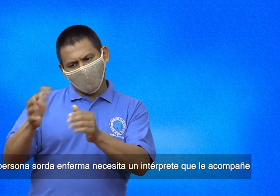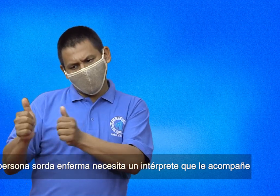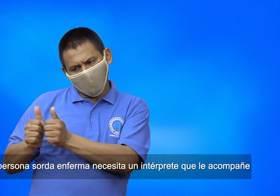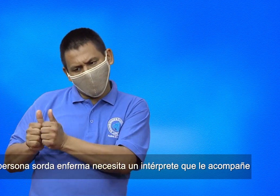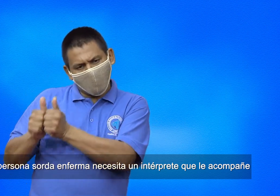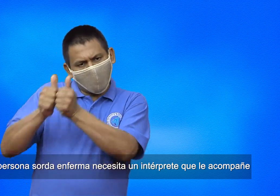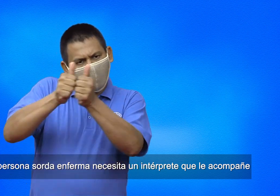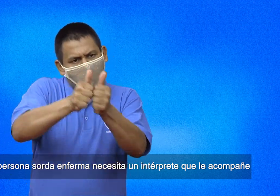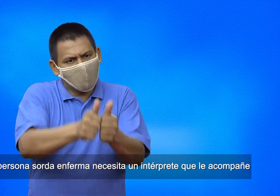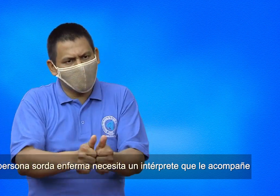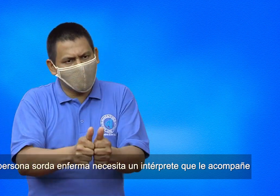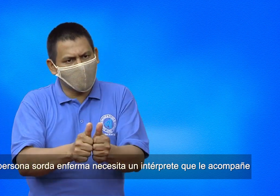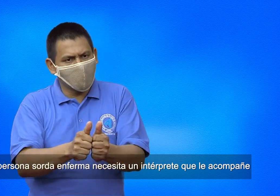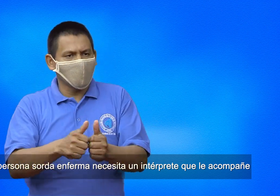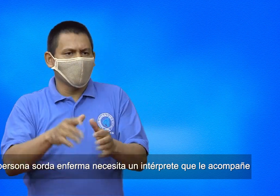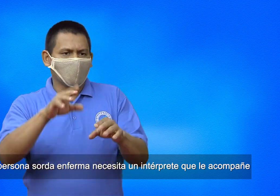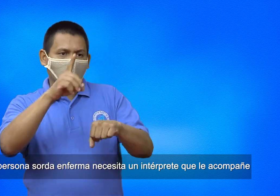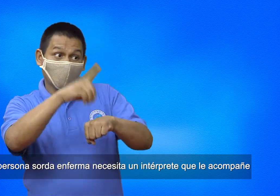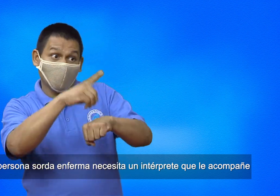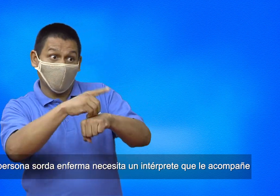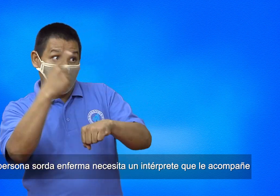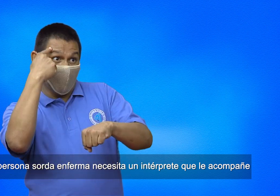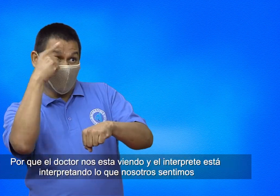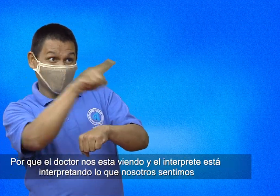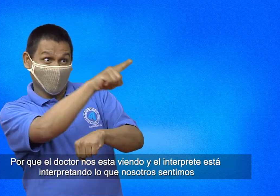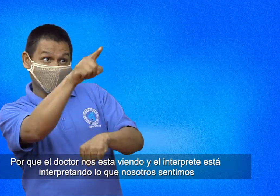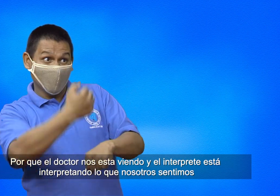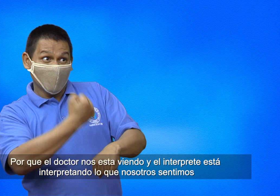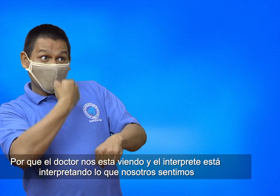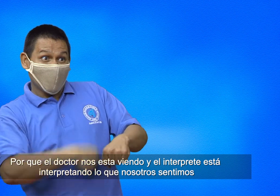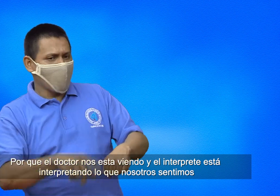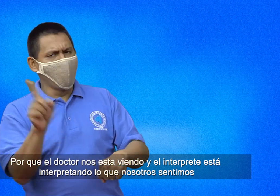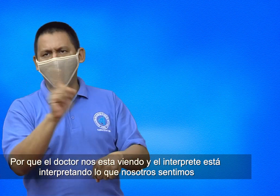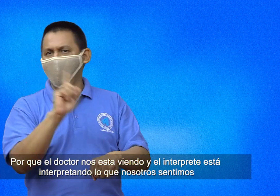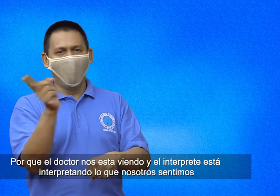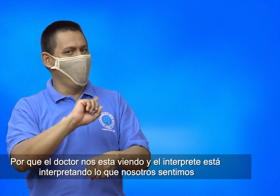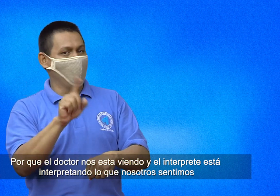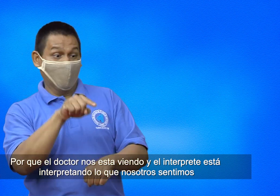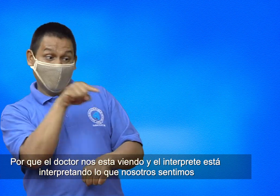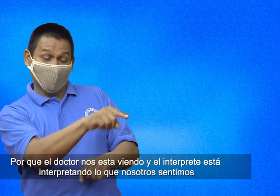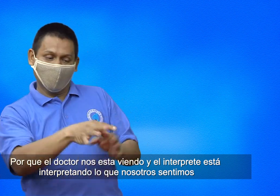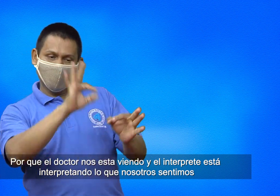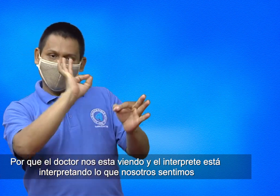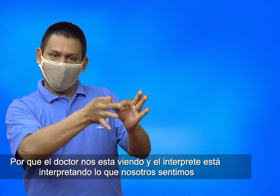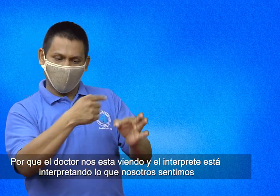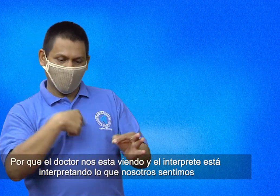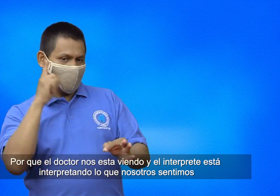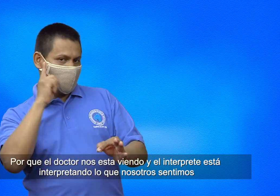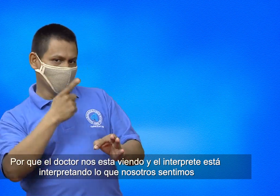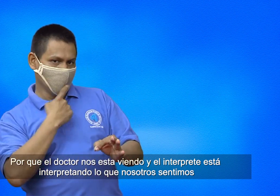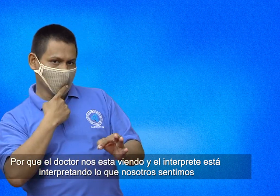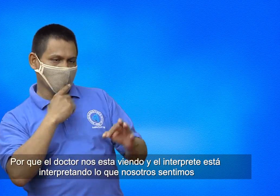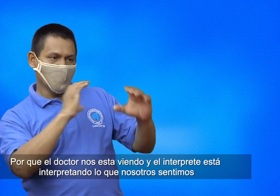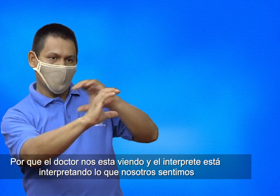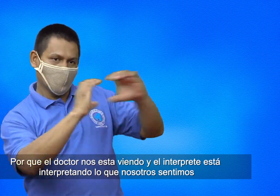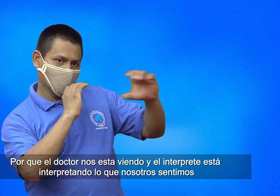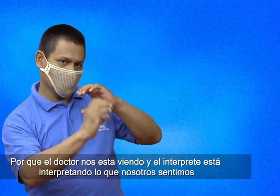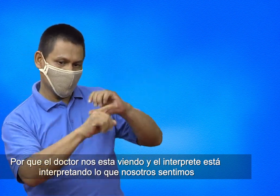necesita un intérprete que lo acompañe porque el doctor nos está viendo y el intérprete